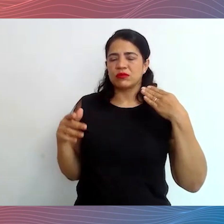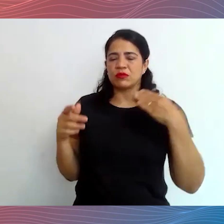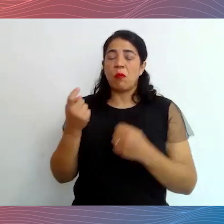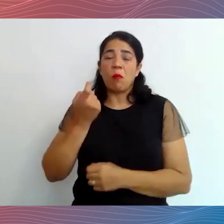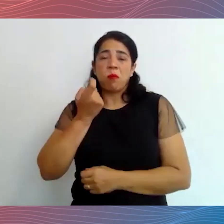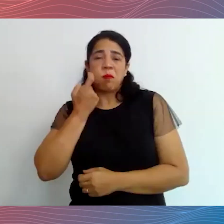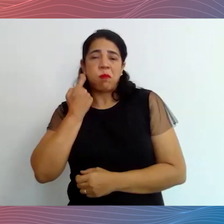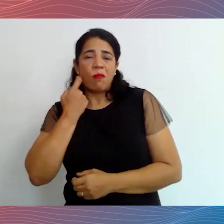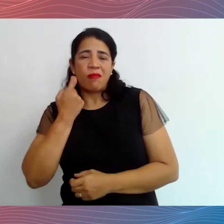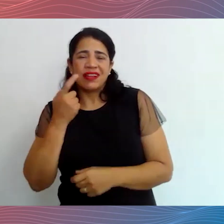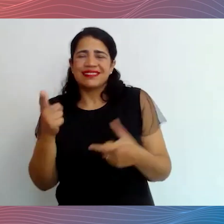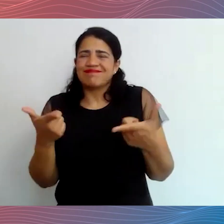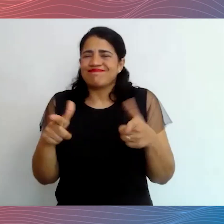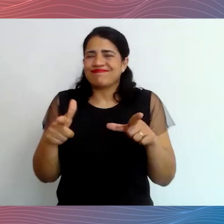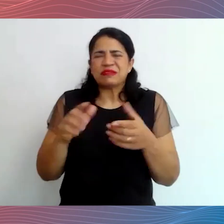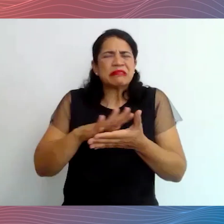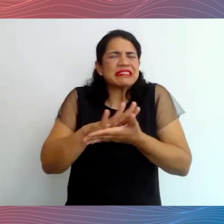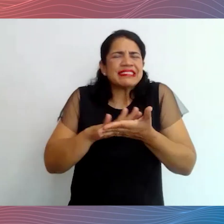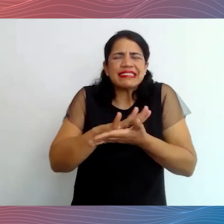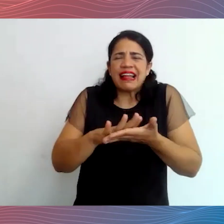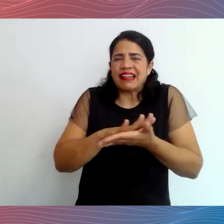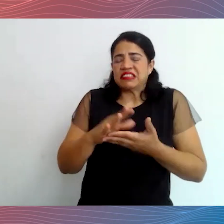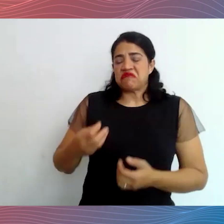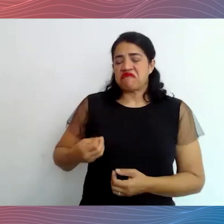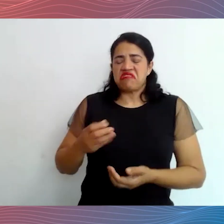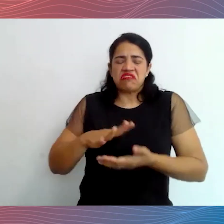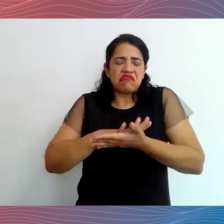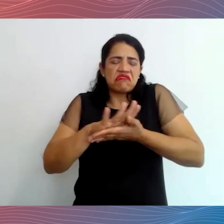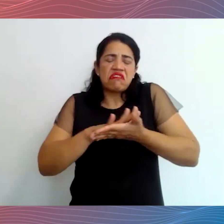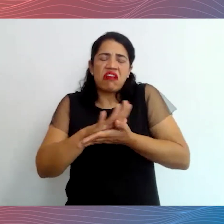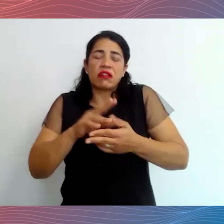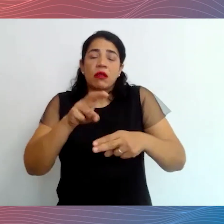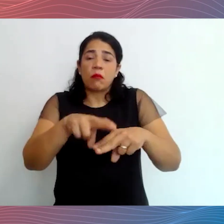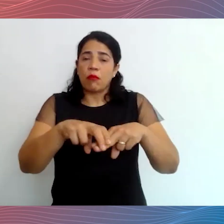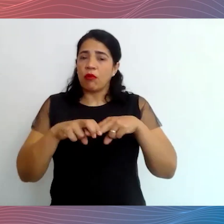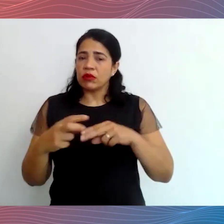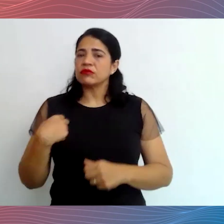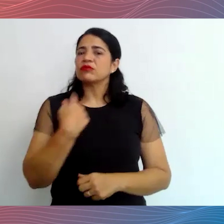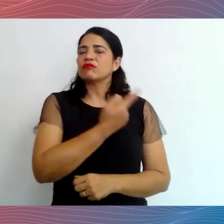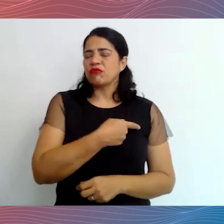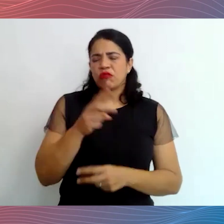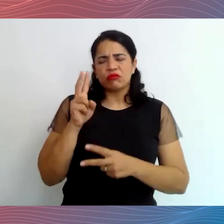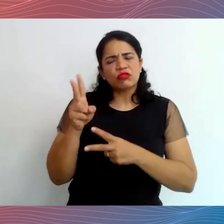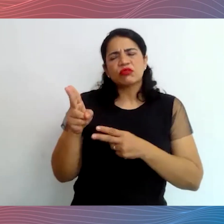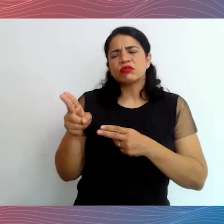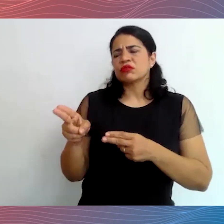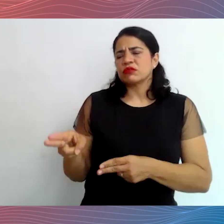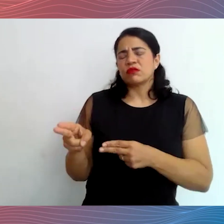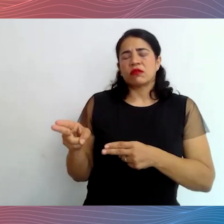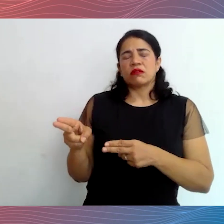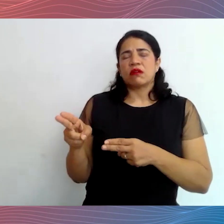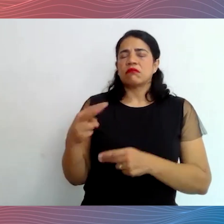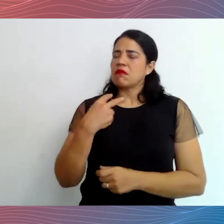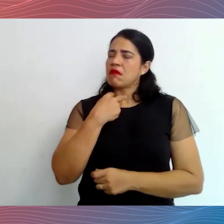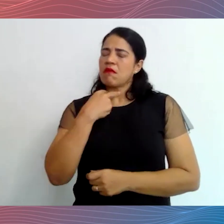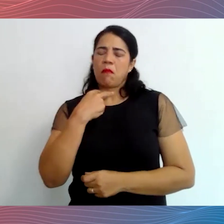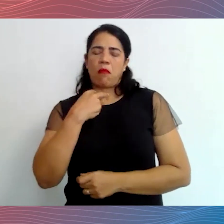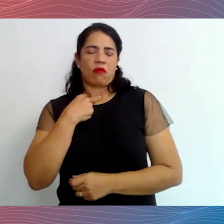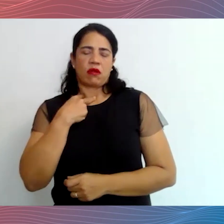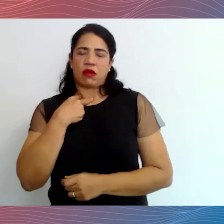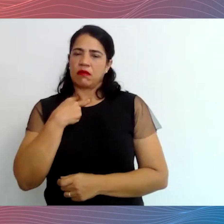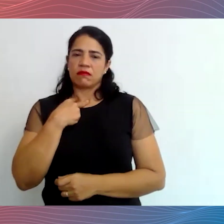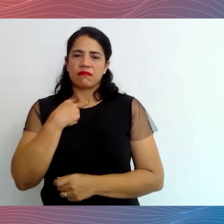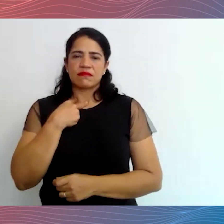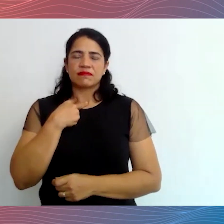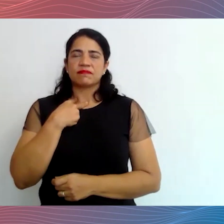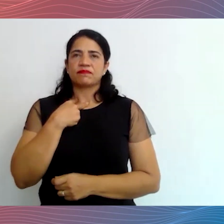na igreja só recebendo a palavra, recebendo a graça, esperando sempre ter graça do Senhor. Não, nós